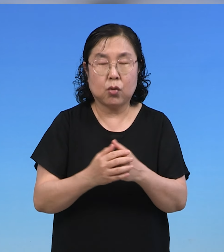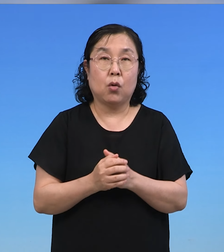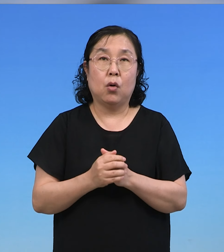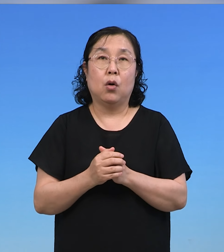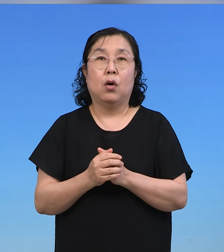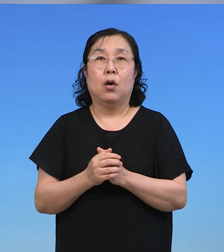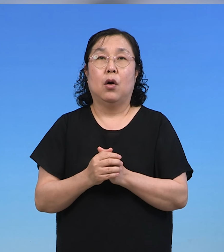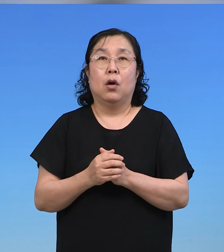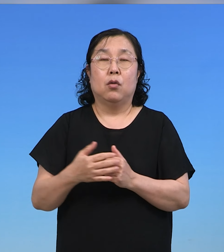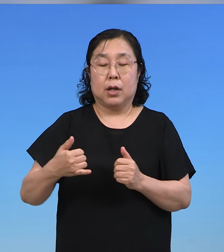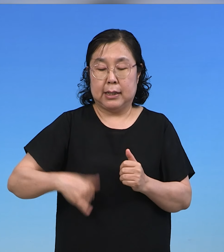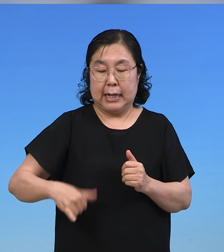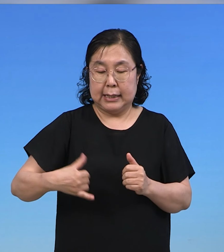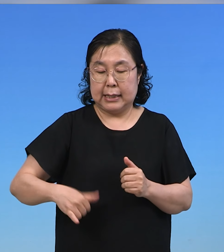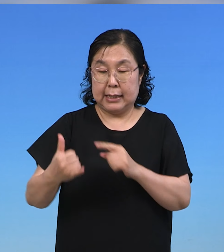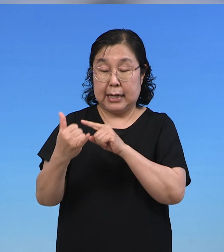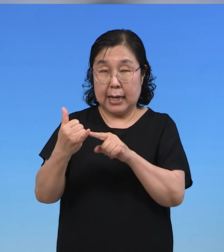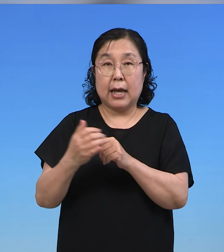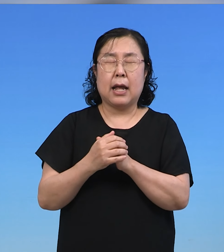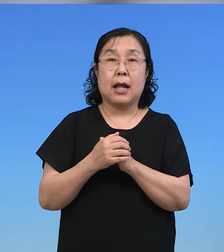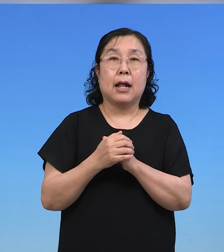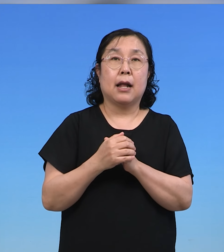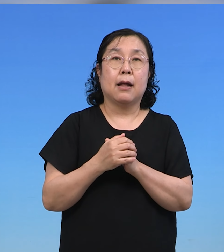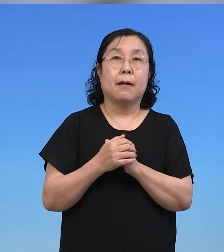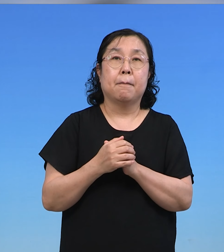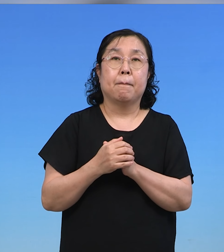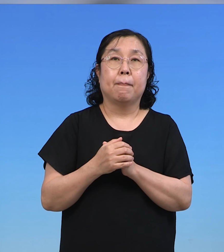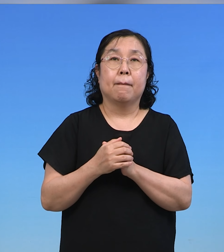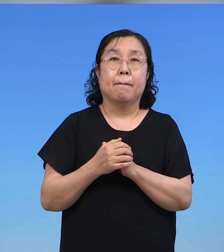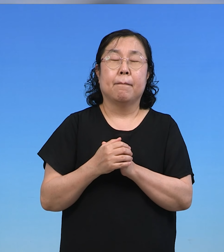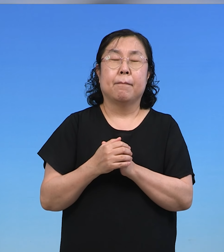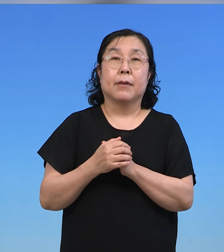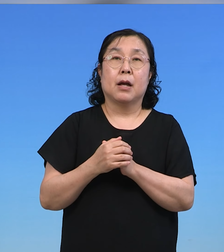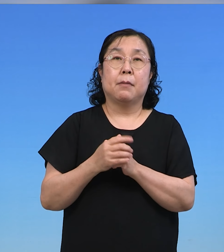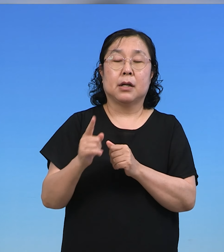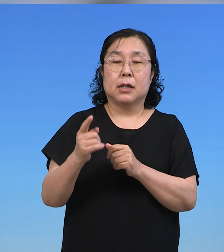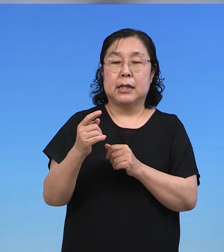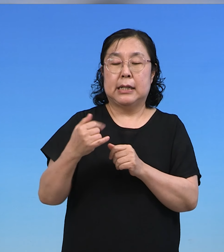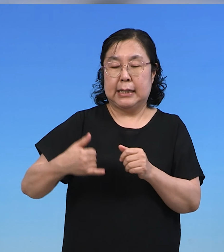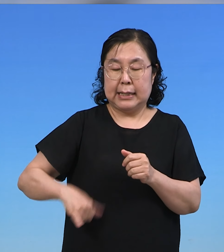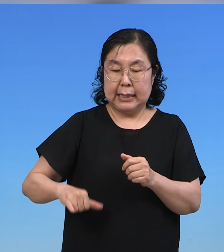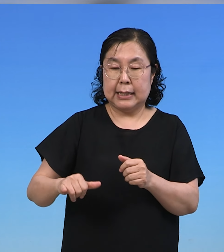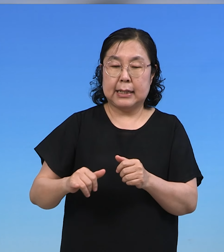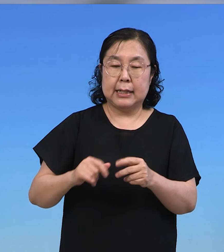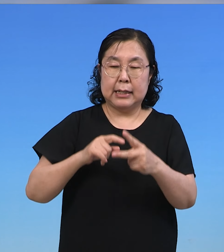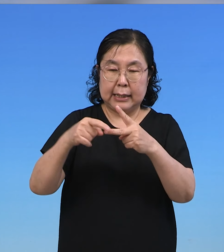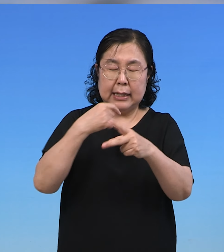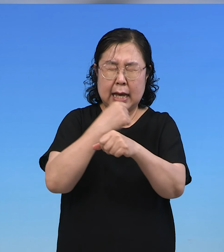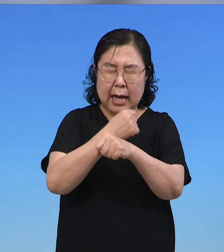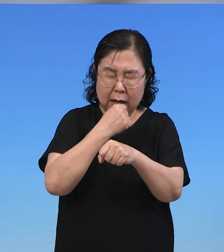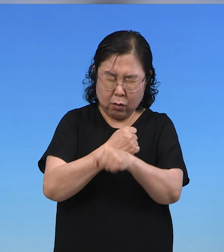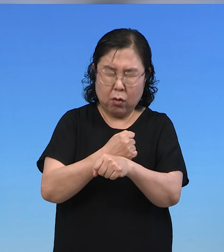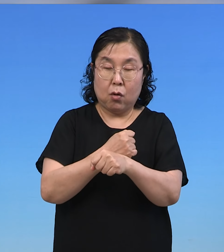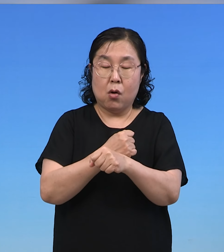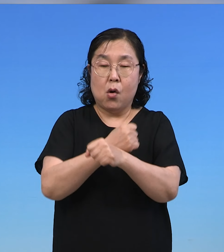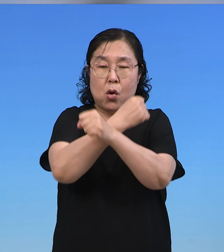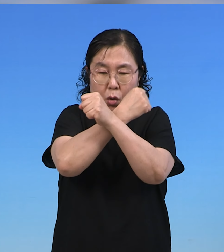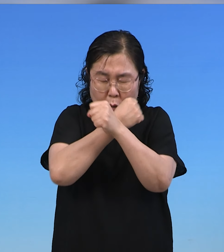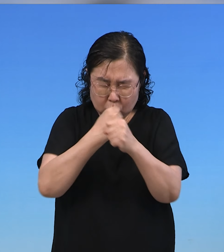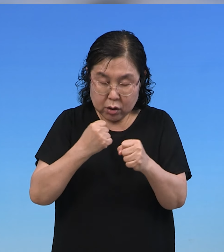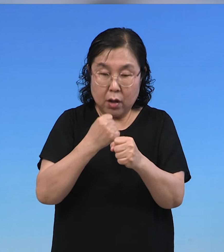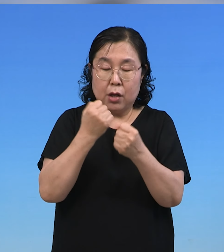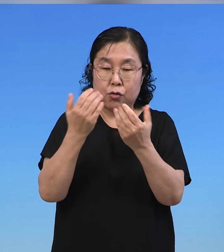부리는 자식들 앞에서 정말 막 이를 악물고 용납하면서 그렇게 부모 노릇을 하시고 계시잖아요. 하실